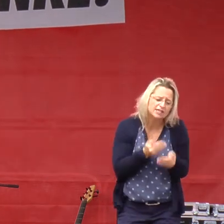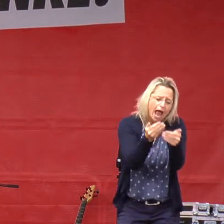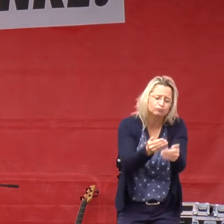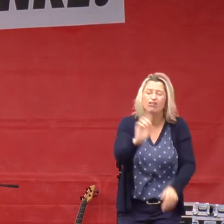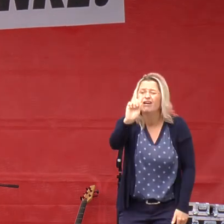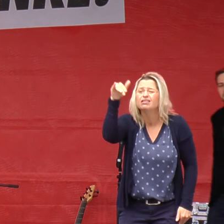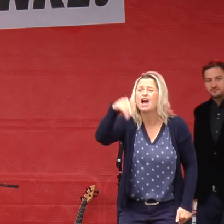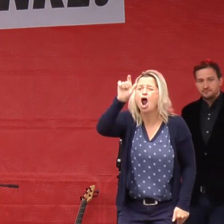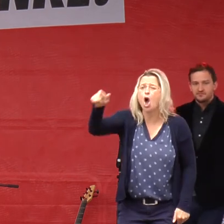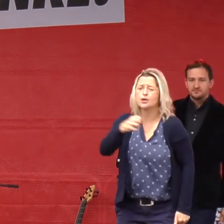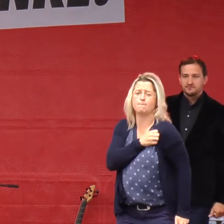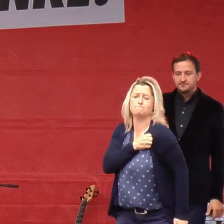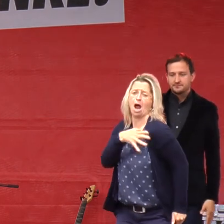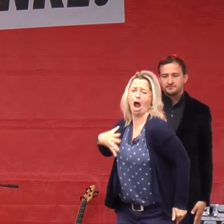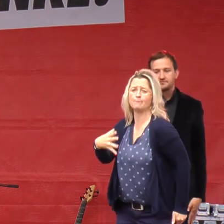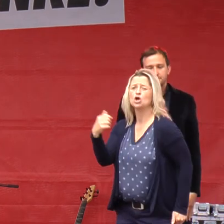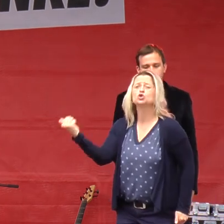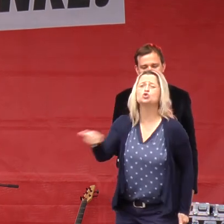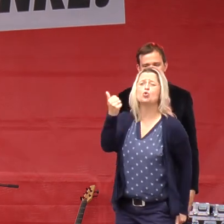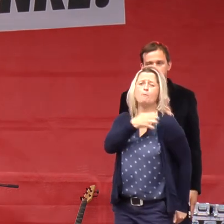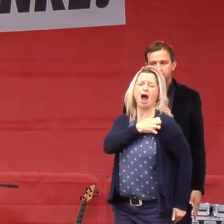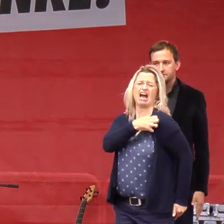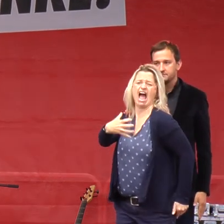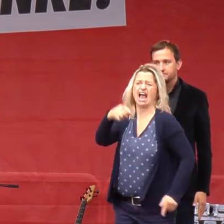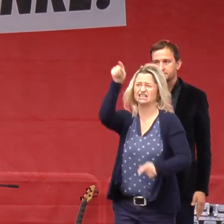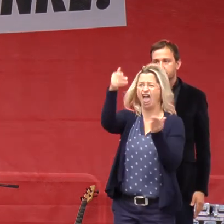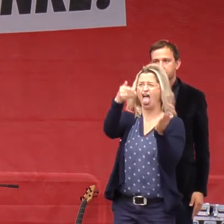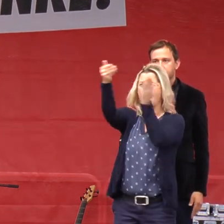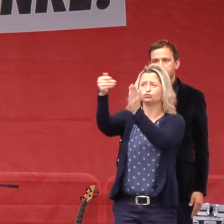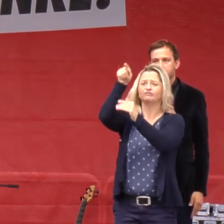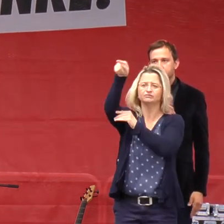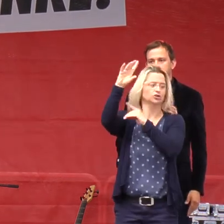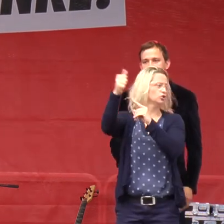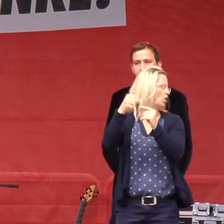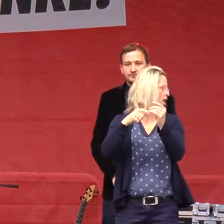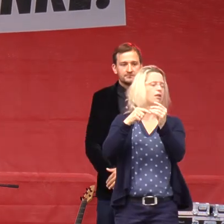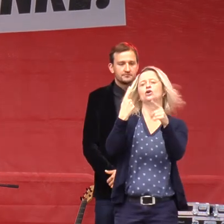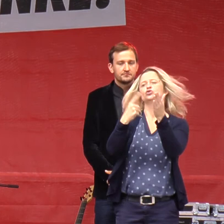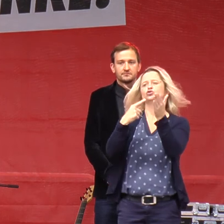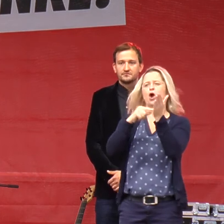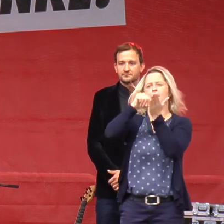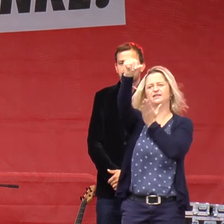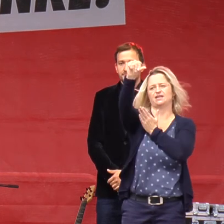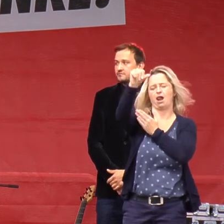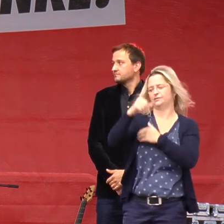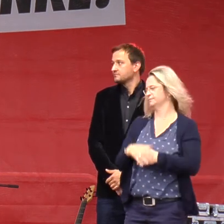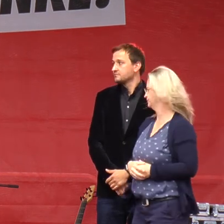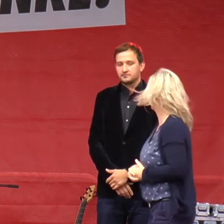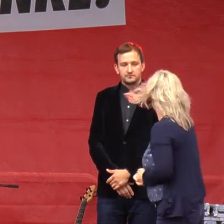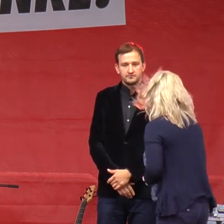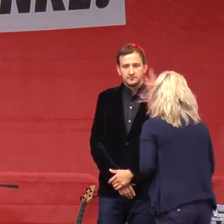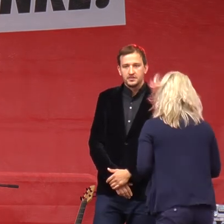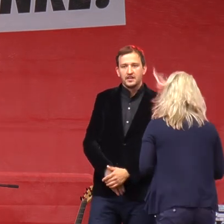und Superreichen sollen Erbschaftssteuer ordentlich bezahlen. Der Donald Trump, den kennt